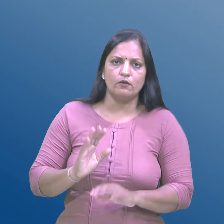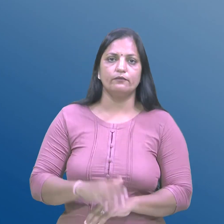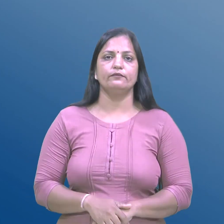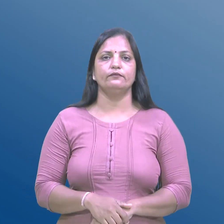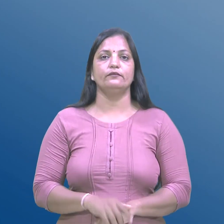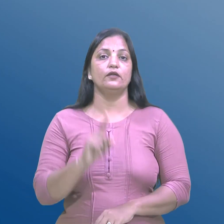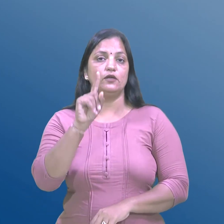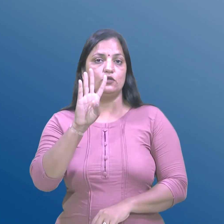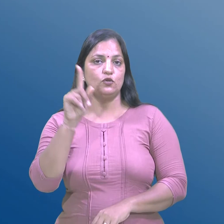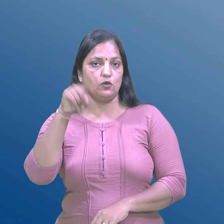14માનું પહેલું.